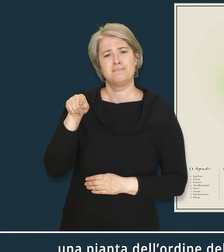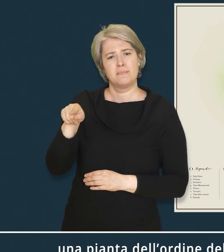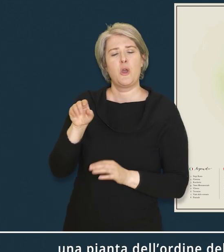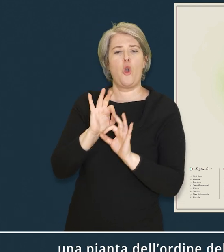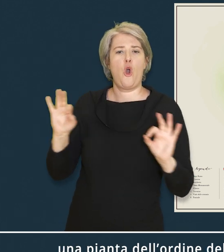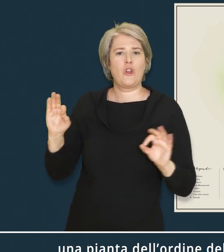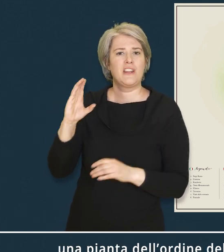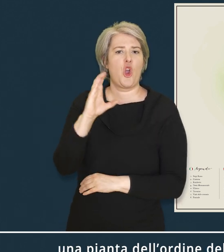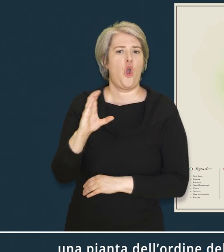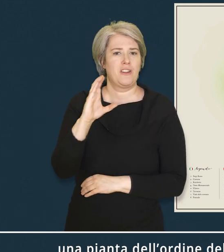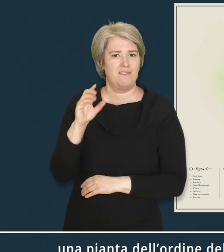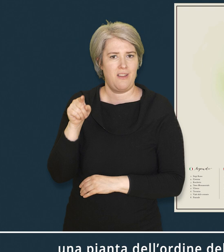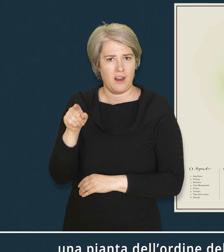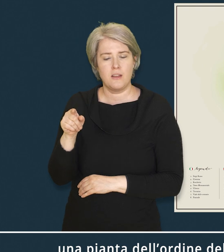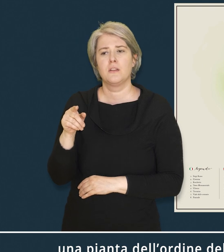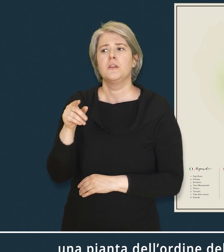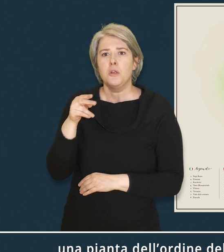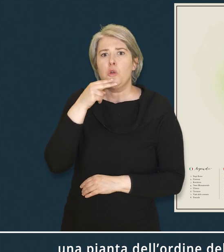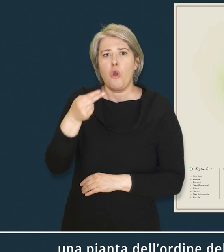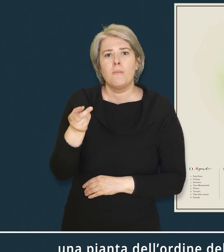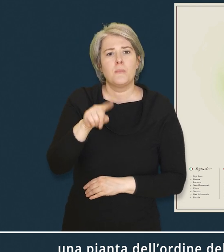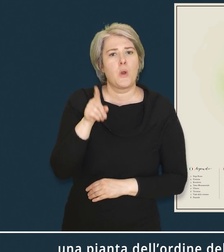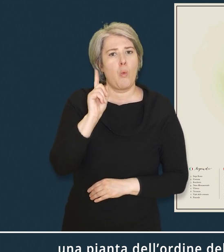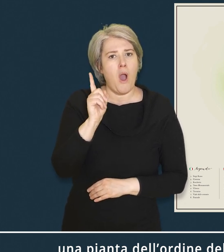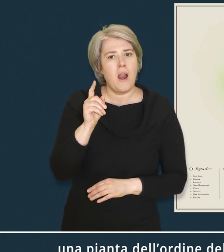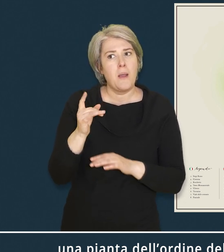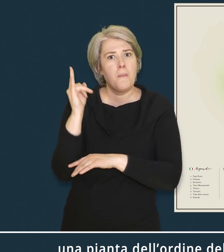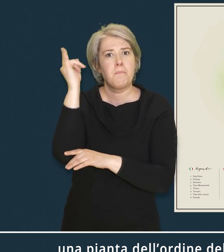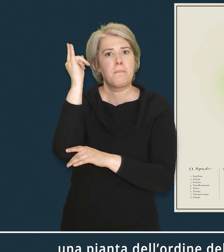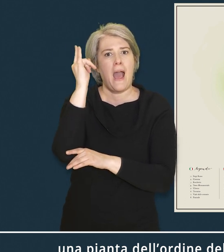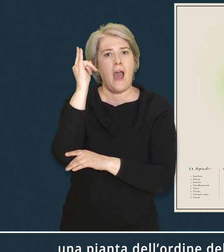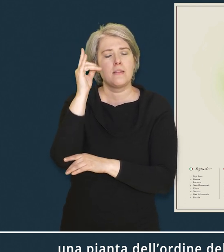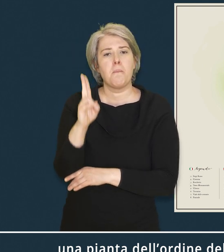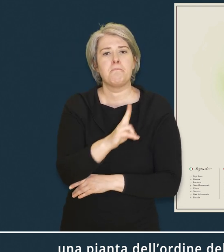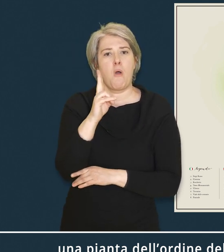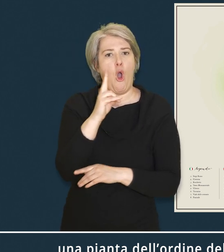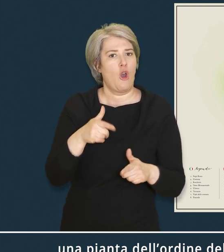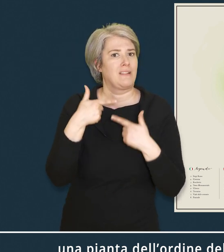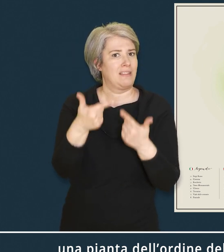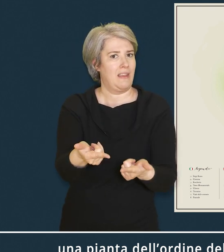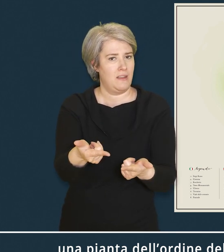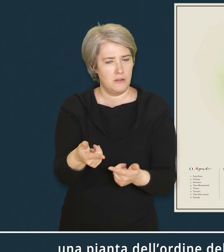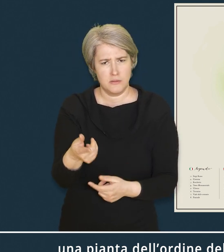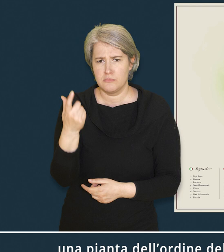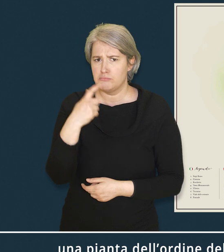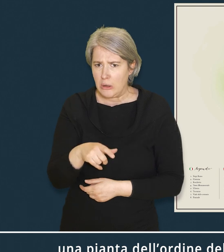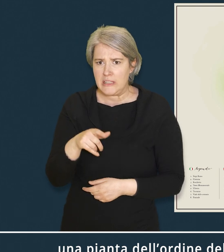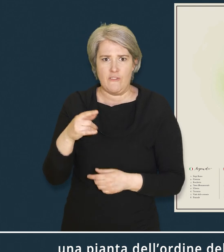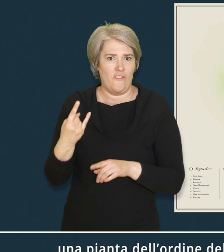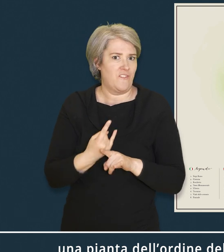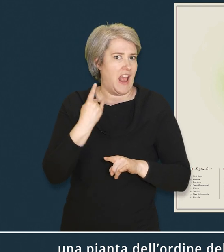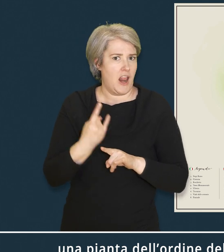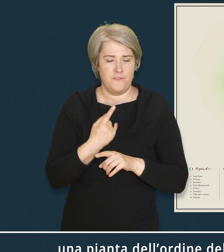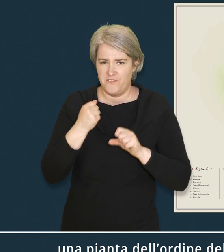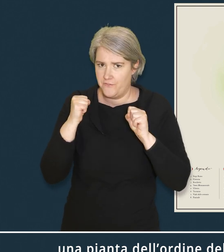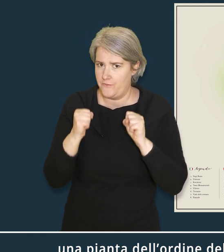Una pianta dell'ordine delle conifere, nota anche come pianta della morte, in quanto molto